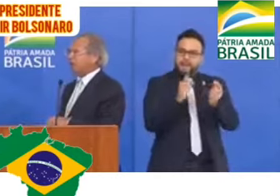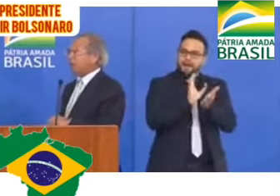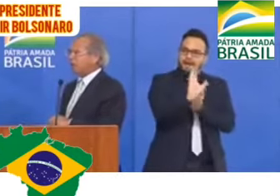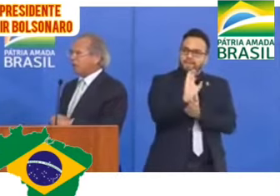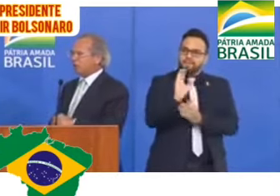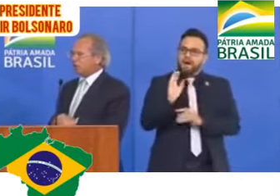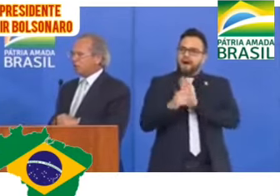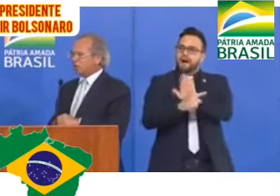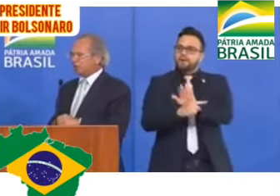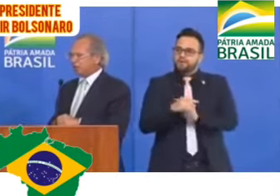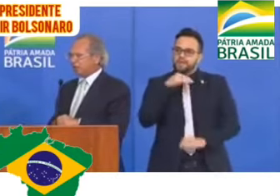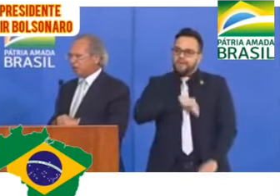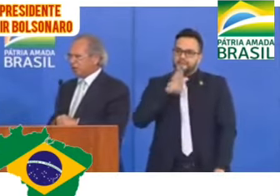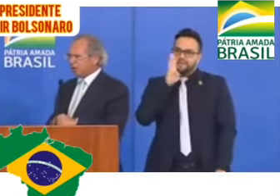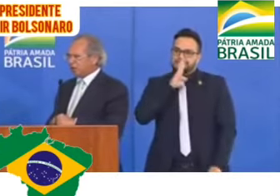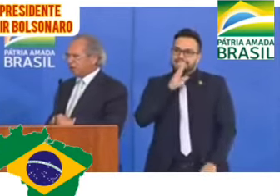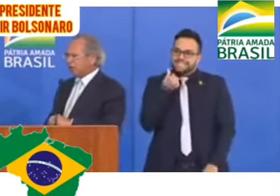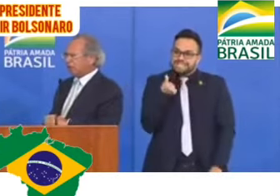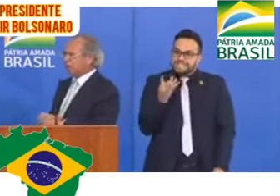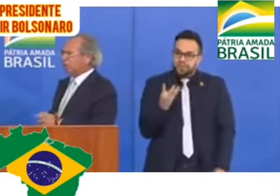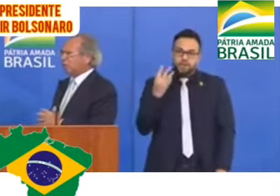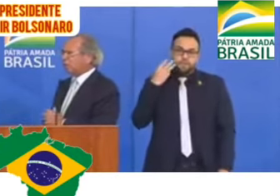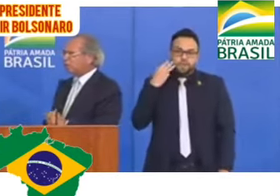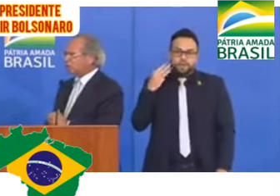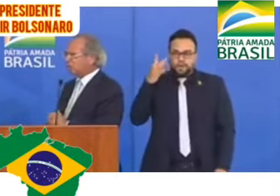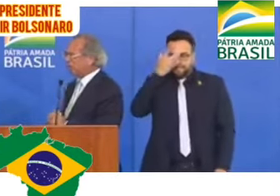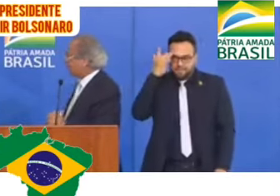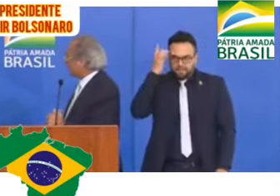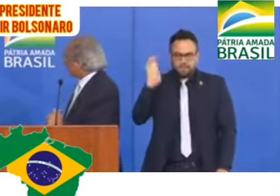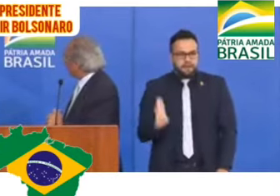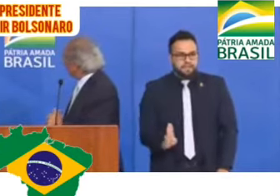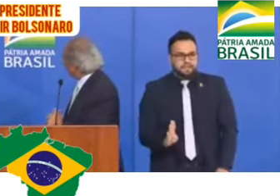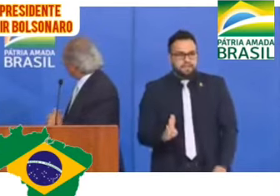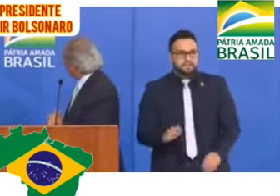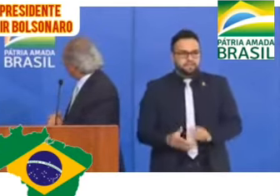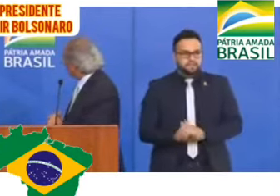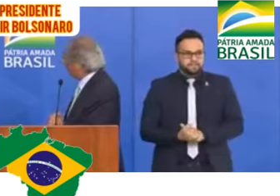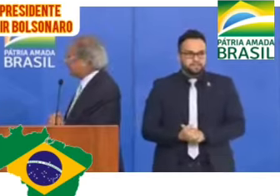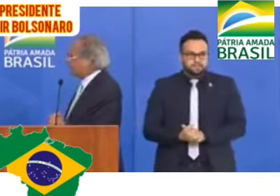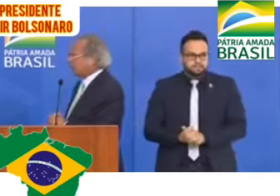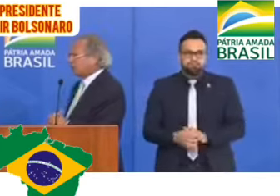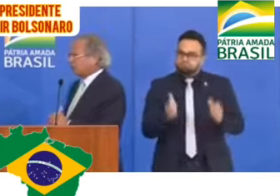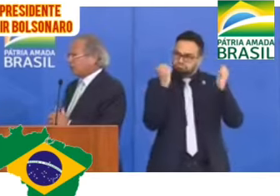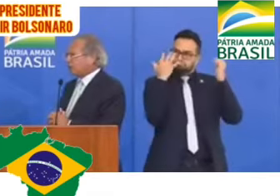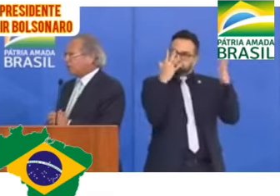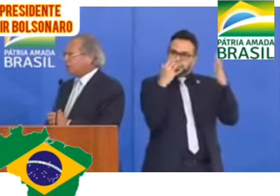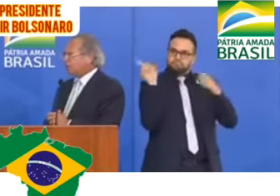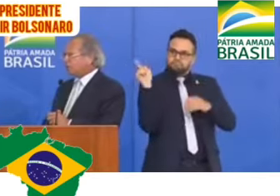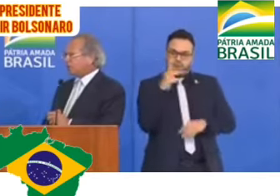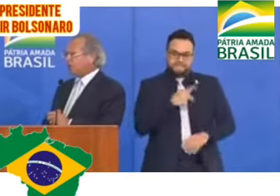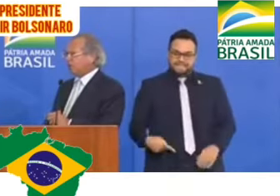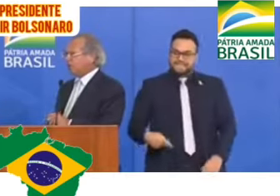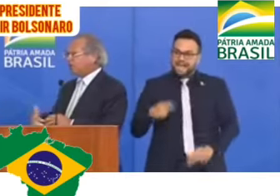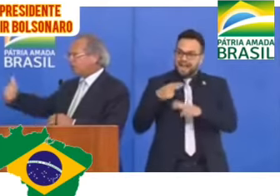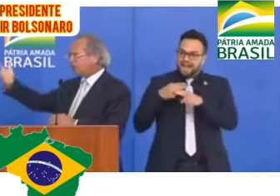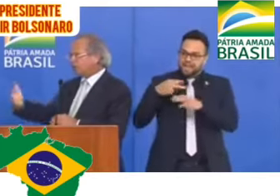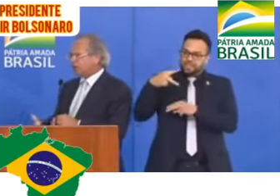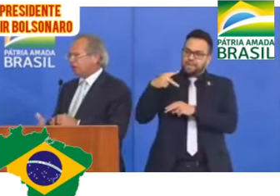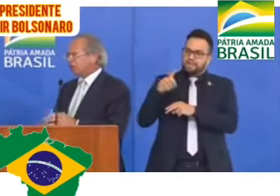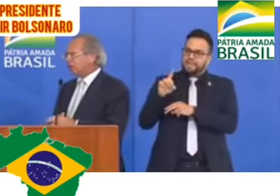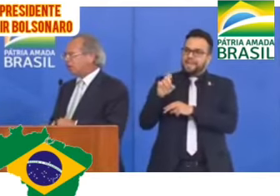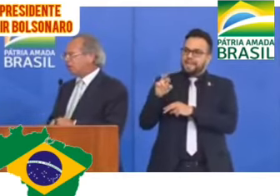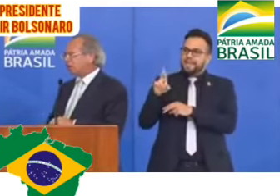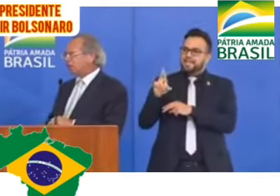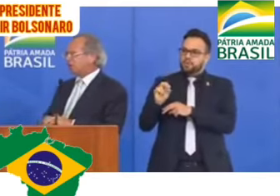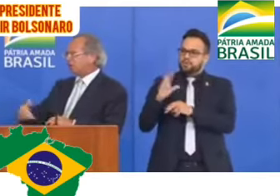emergencial para 64 milhões de brasileiros, um destaque também absoluto para a Caixa Econômica com o Pedro, foi extraordinário o trabalho dele,